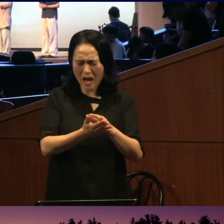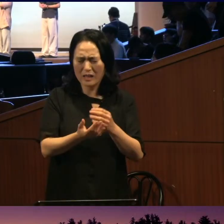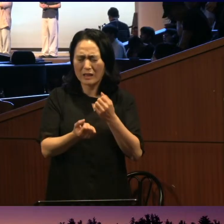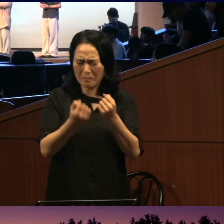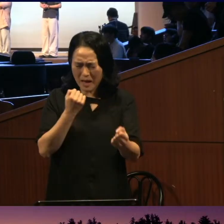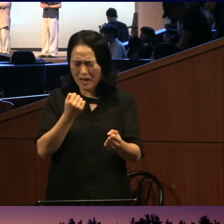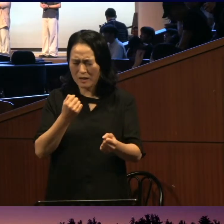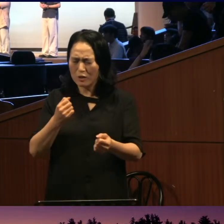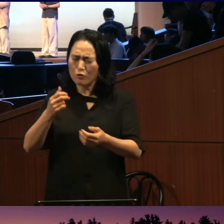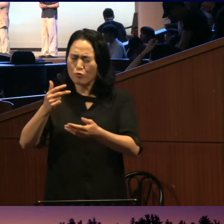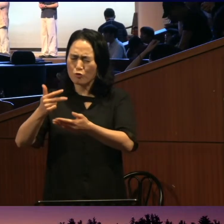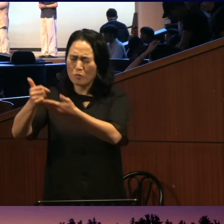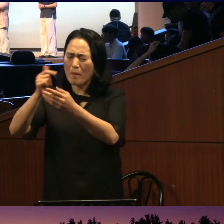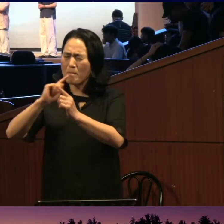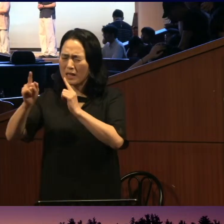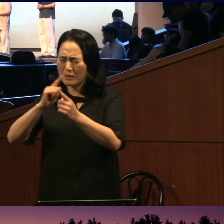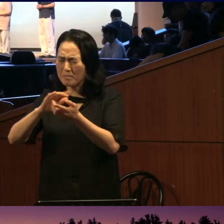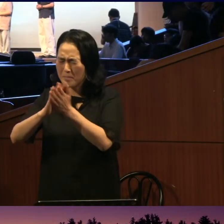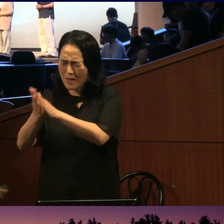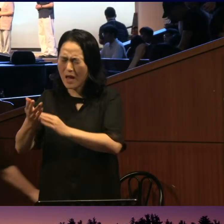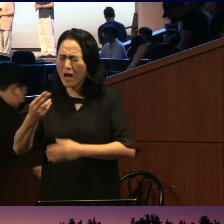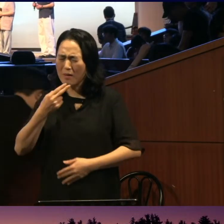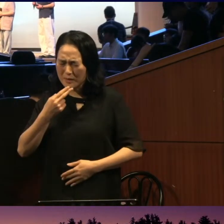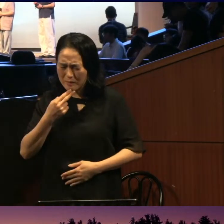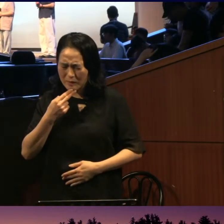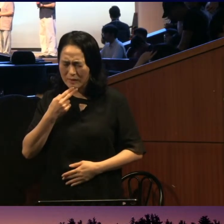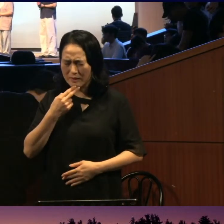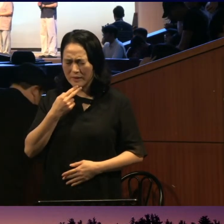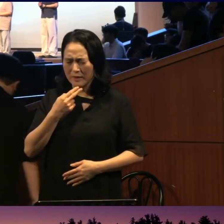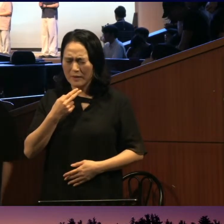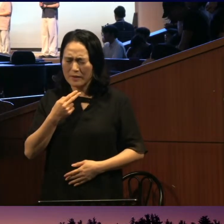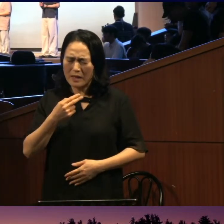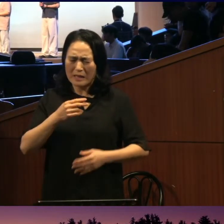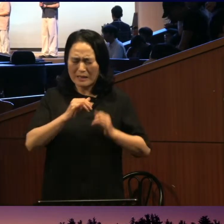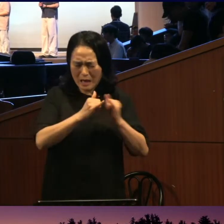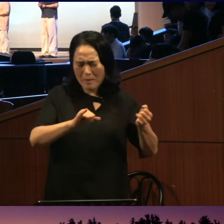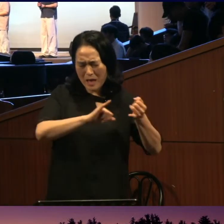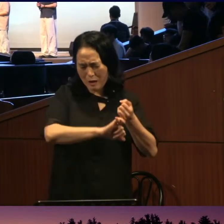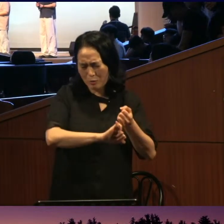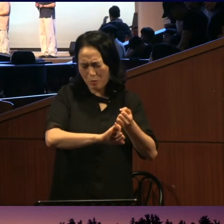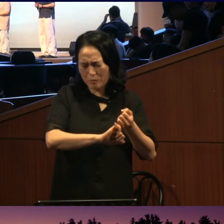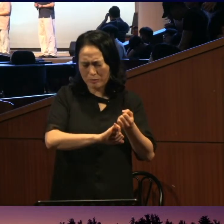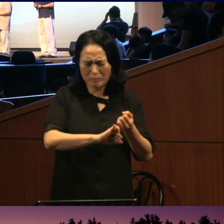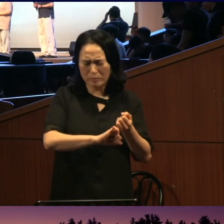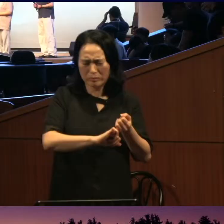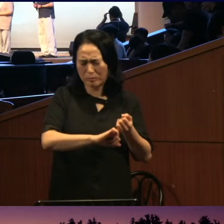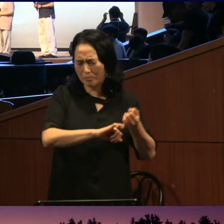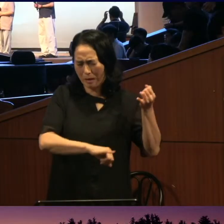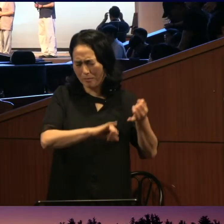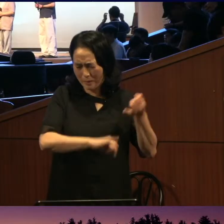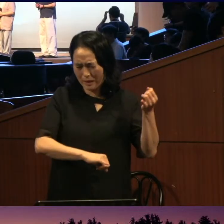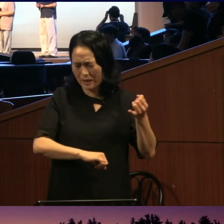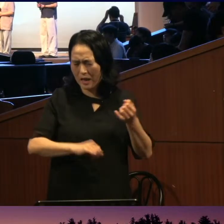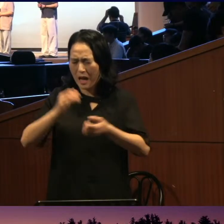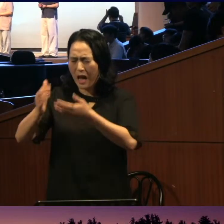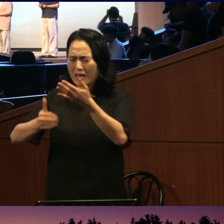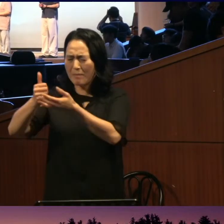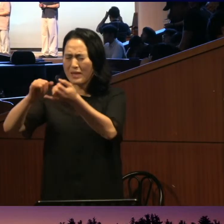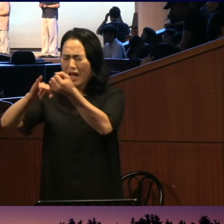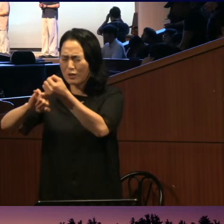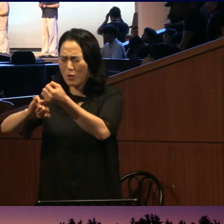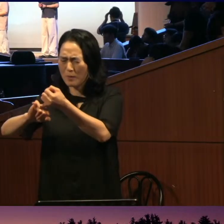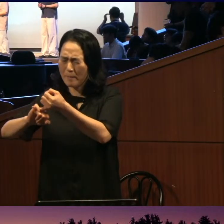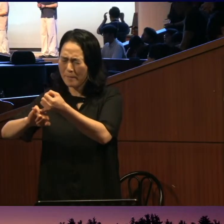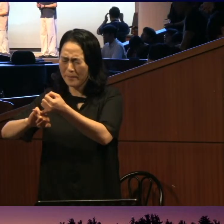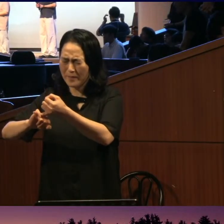모두를 세우신 것을 믿습니다. 사람의 약속은 편하지만 하나님의 약속은 반드시 이루어지는 줄로